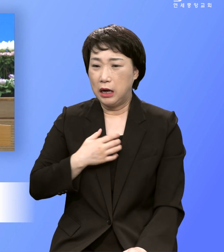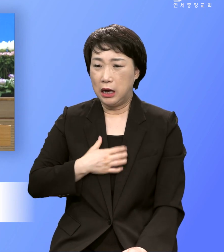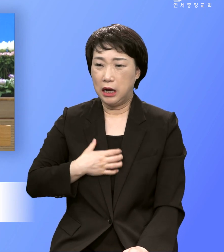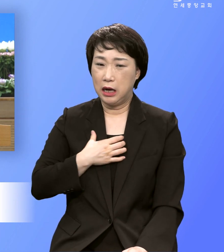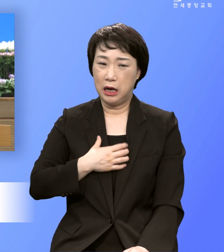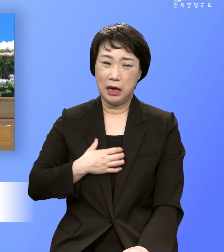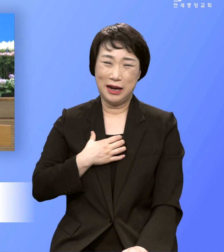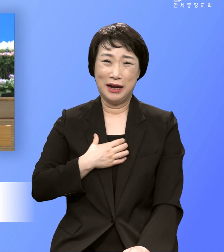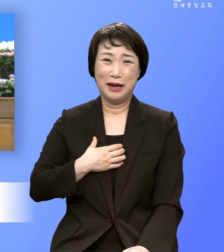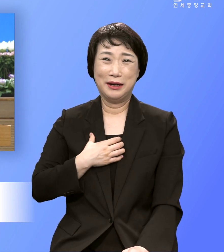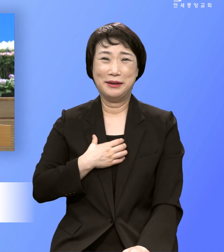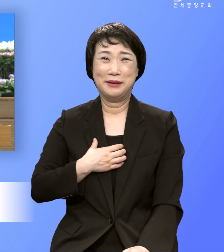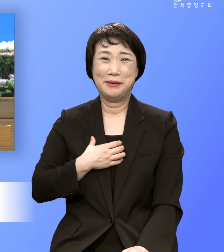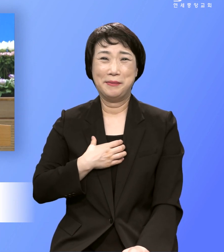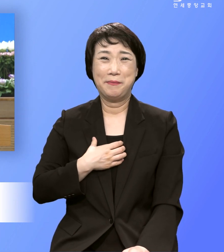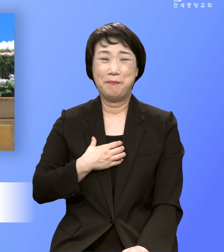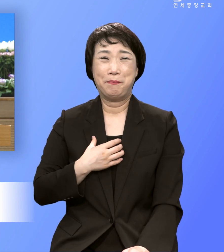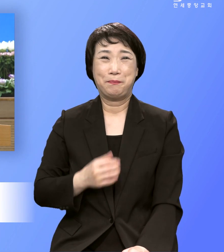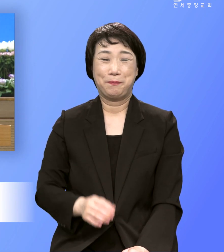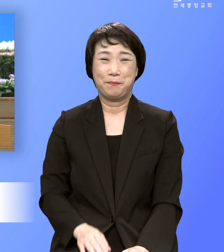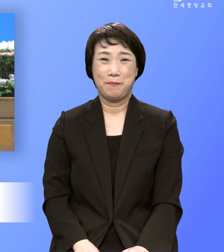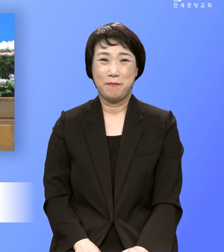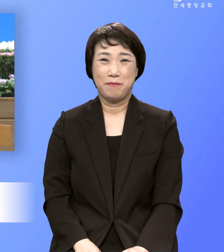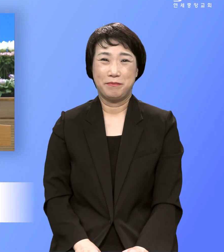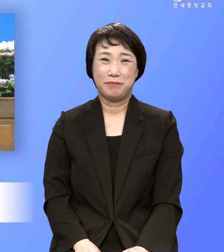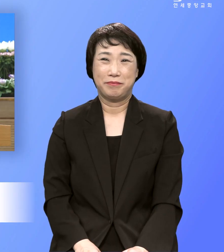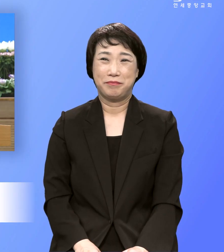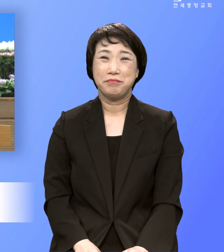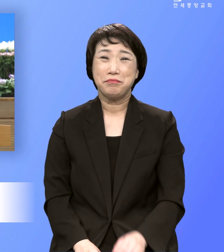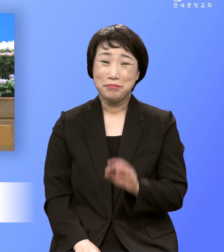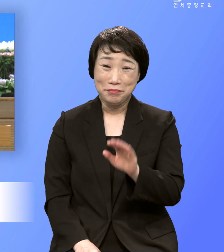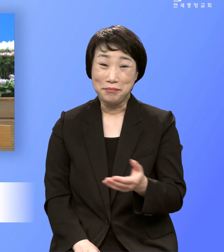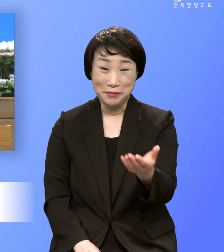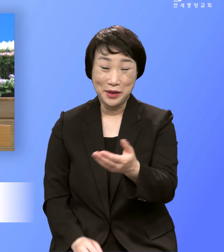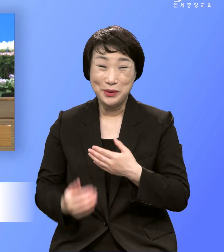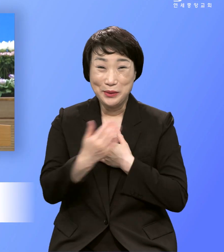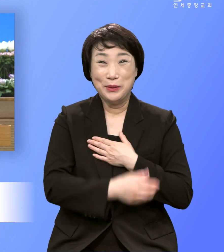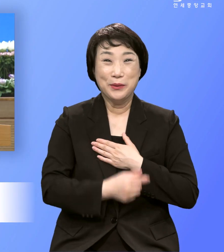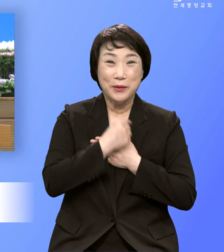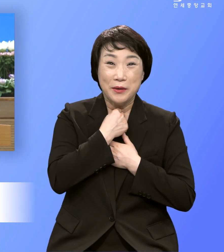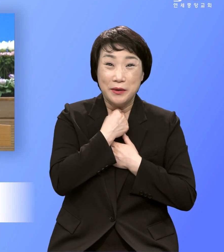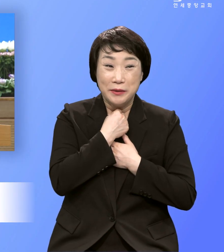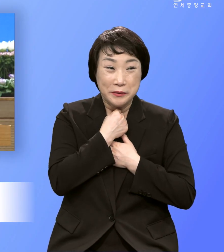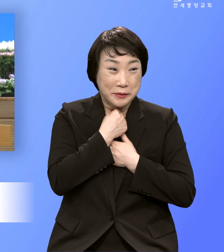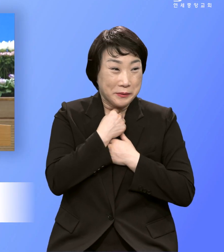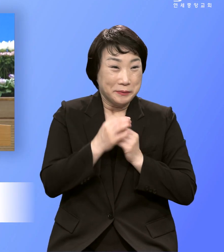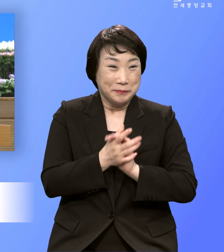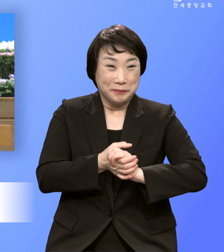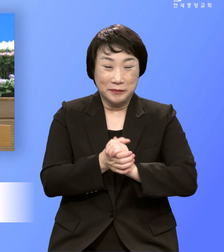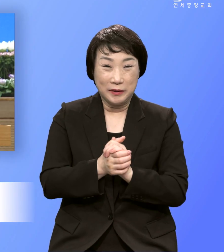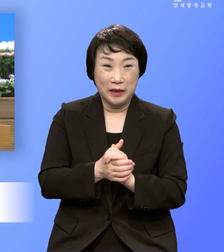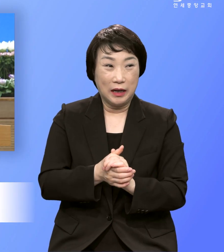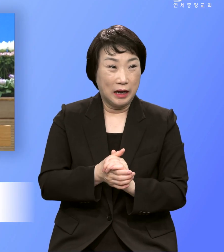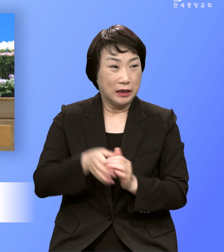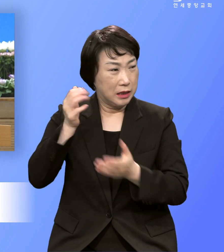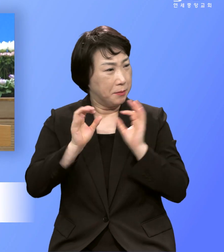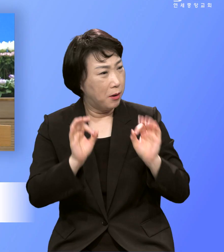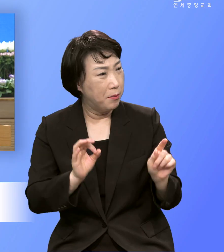얼마나 기억할까? 그치? 육신의 요구대로 하나님 볼